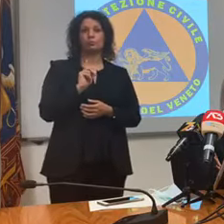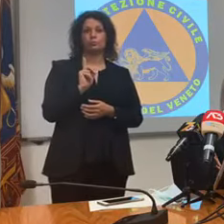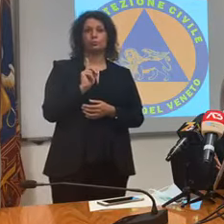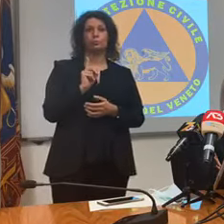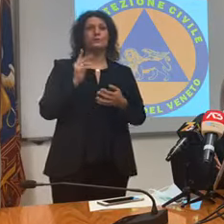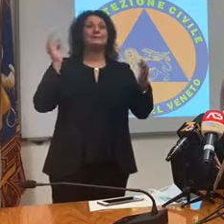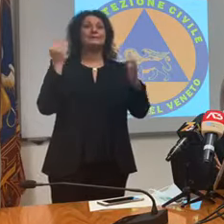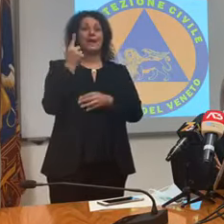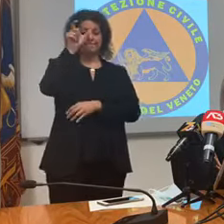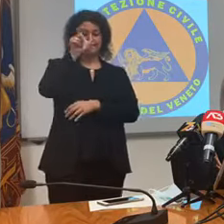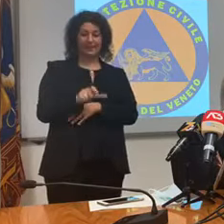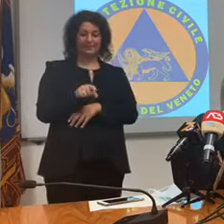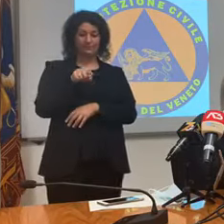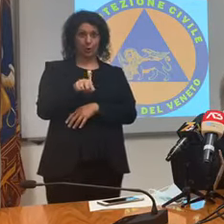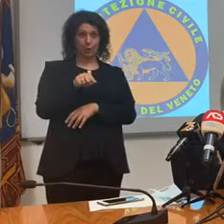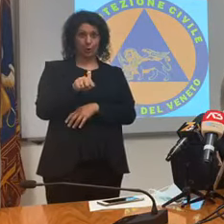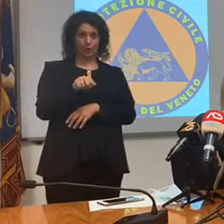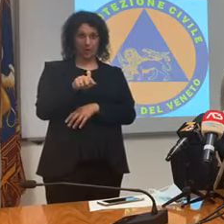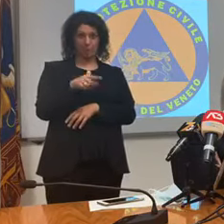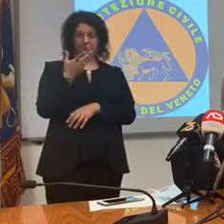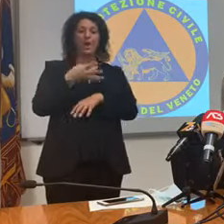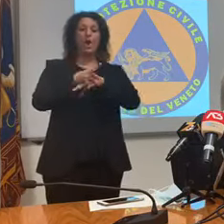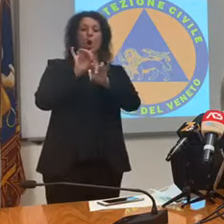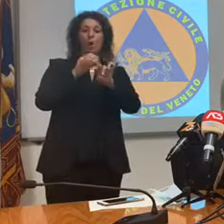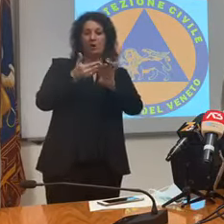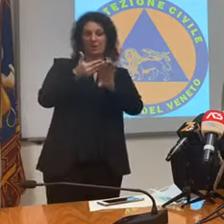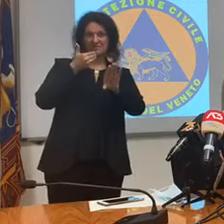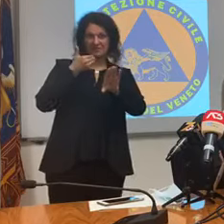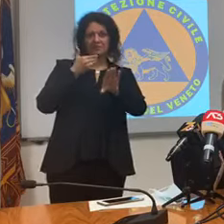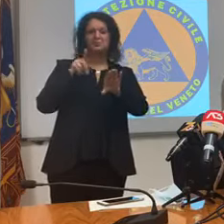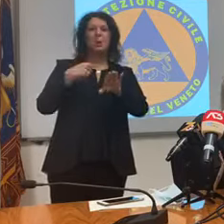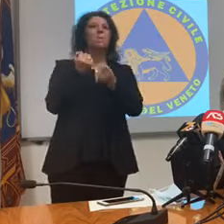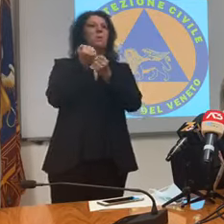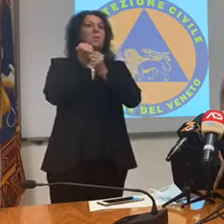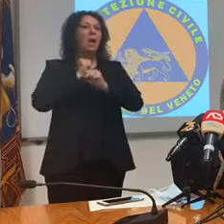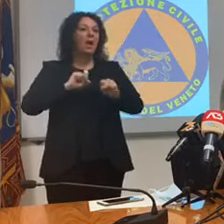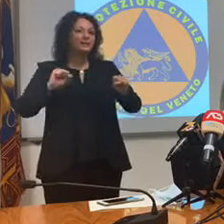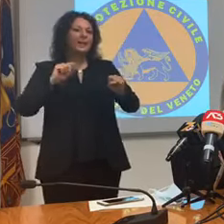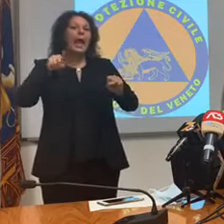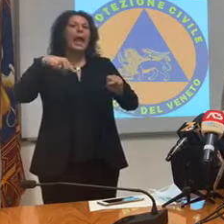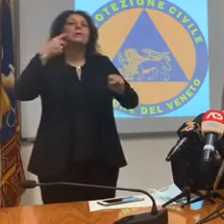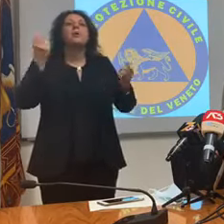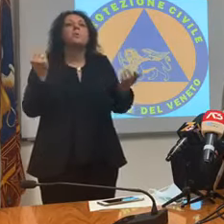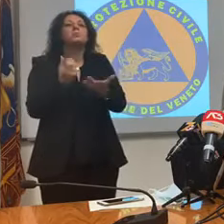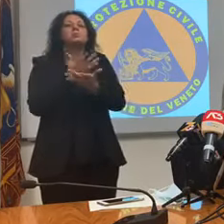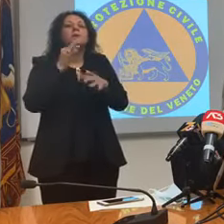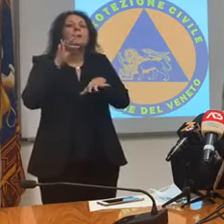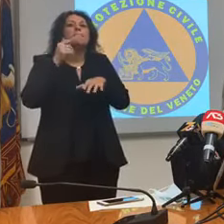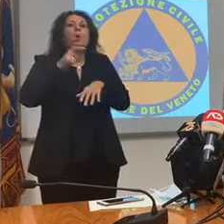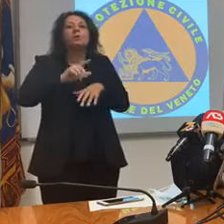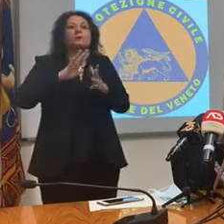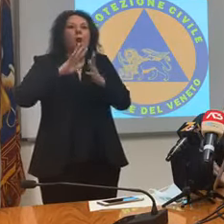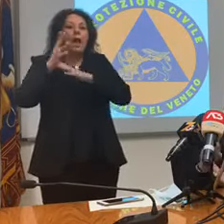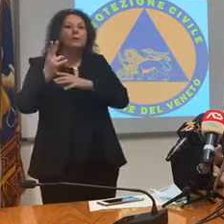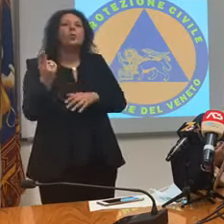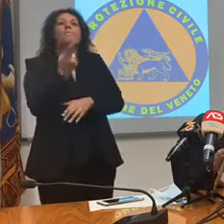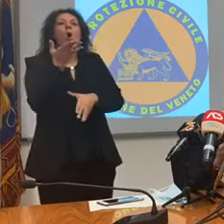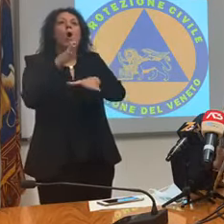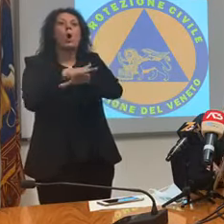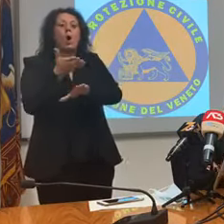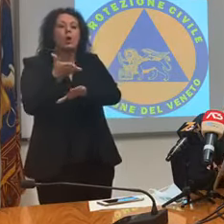appunto una persona che si sia negativizzata e poi invece per un altro evento, eccetera, questa persona muore,